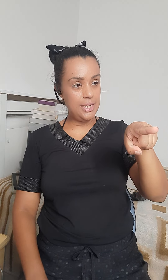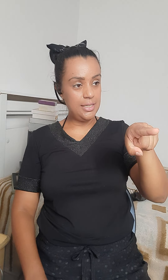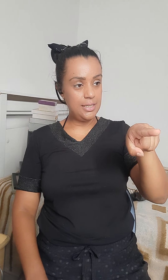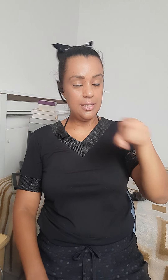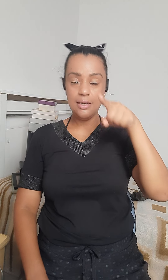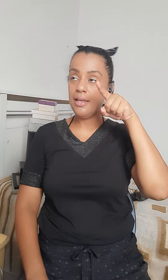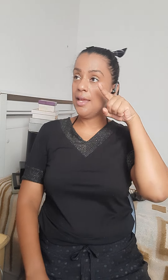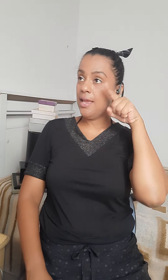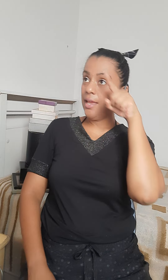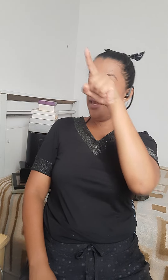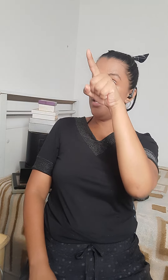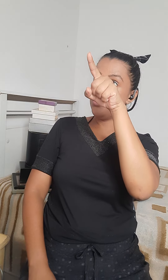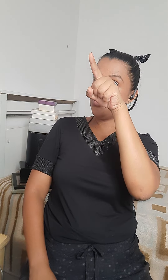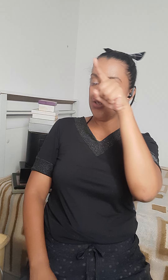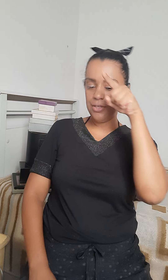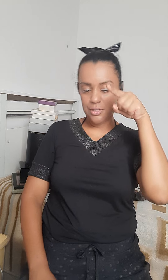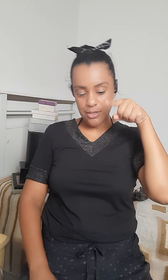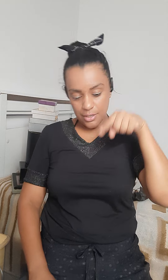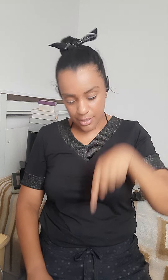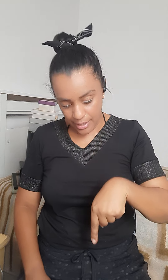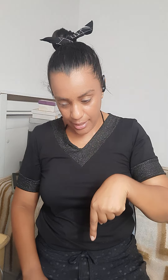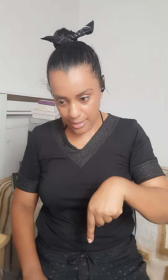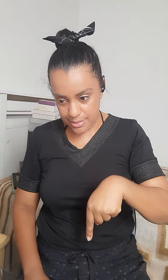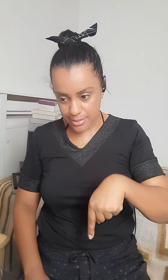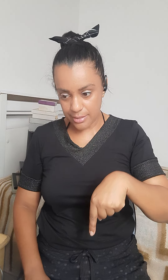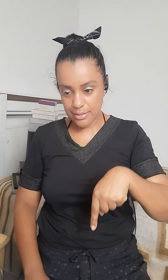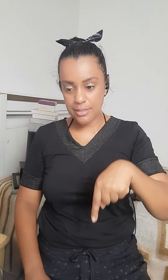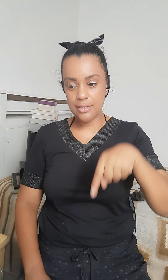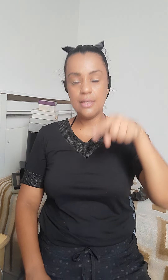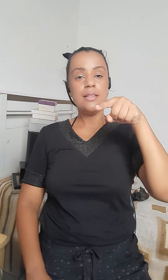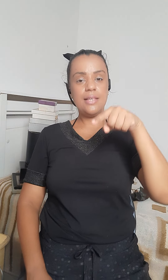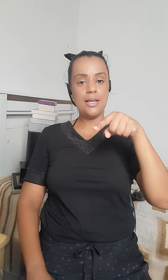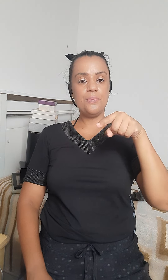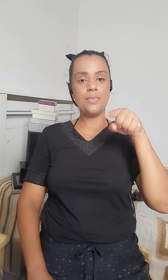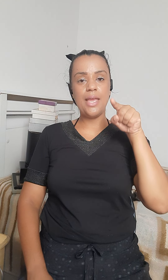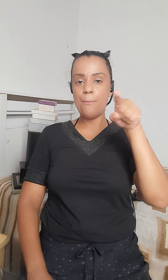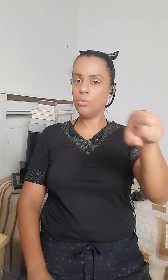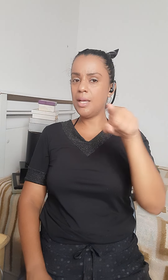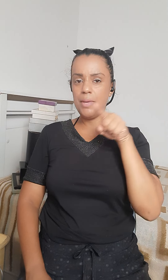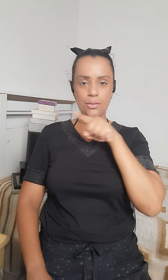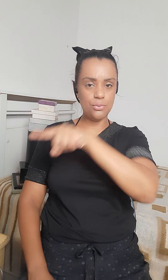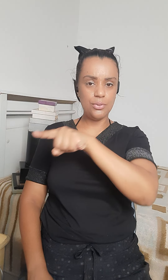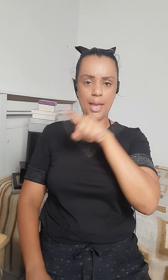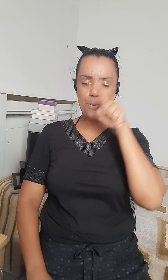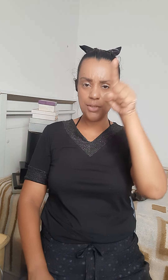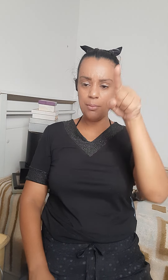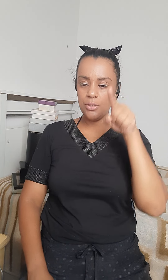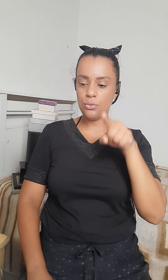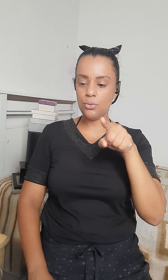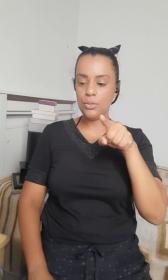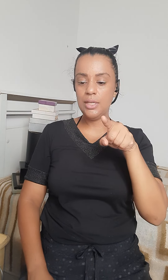ele, este, esta, tá? É apontamento, é apontamento.